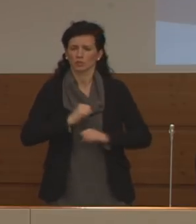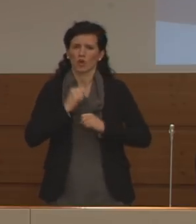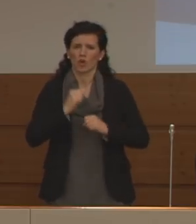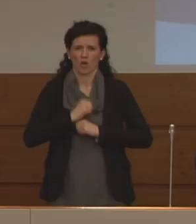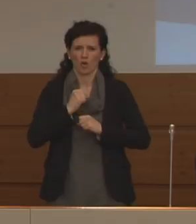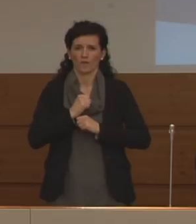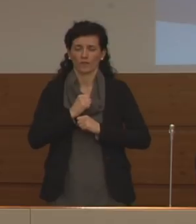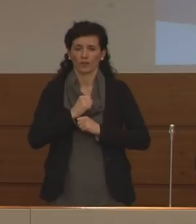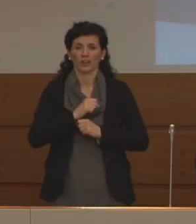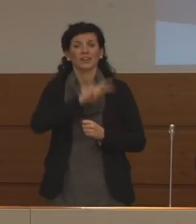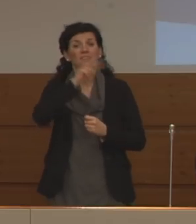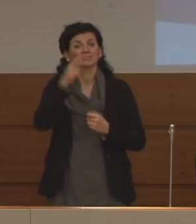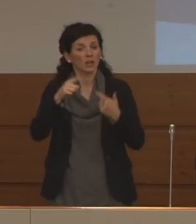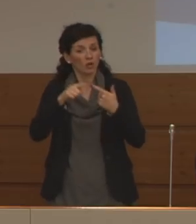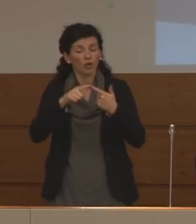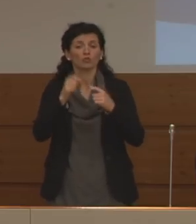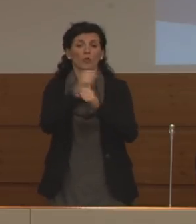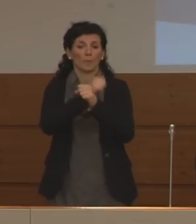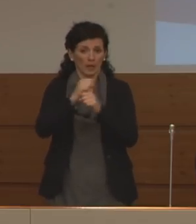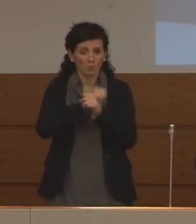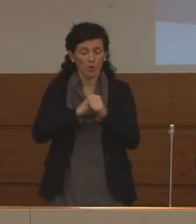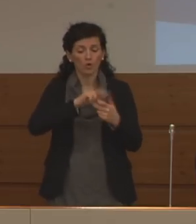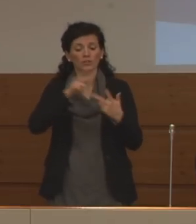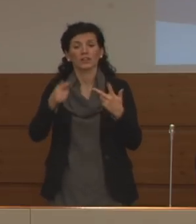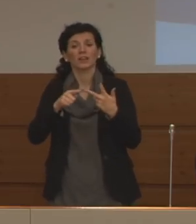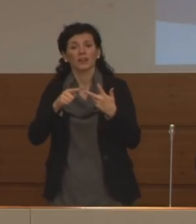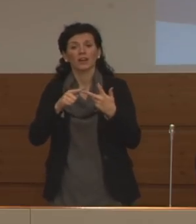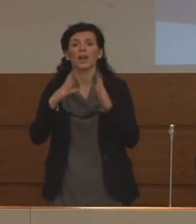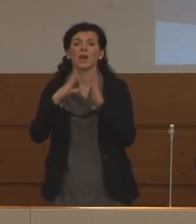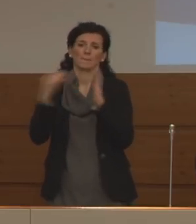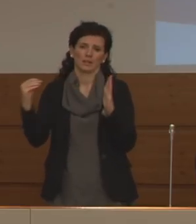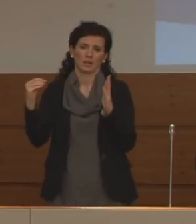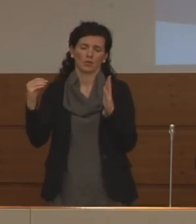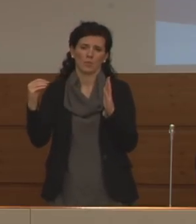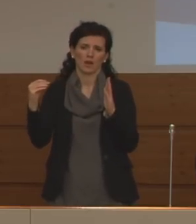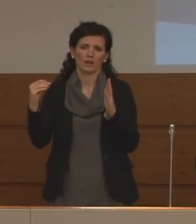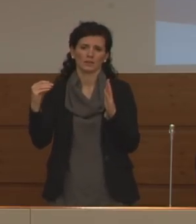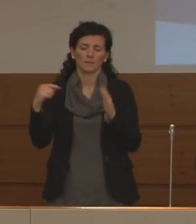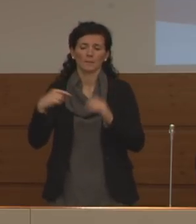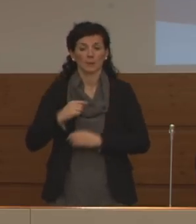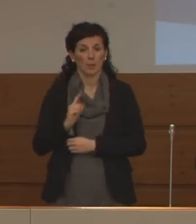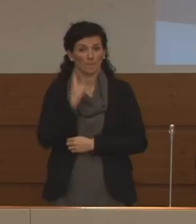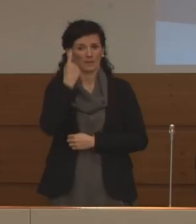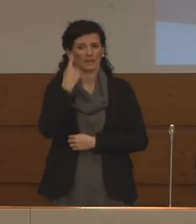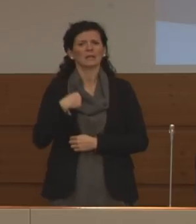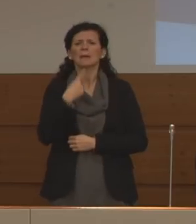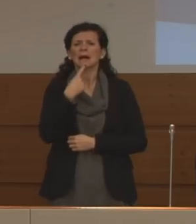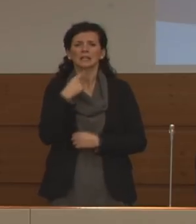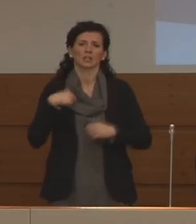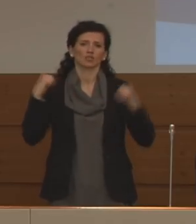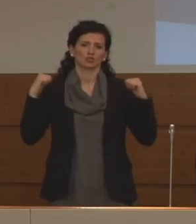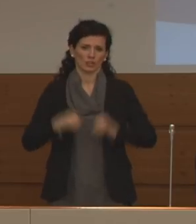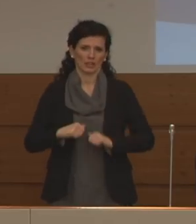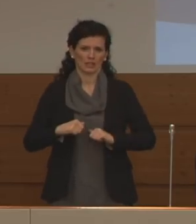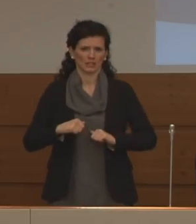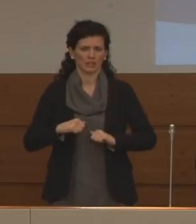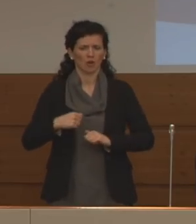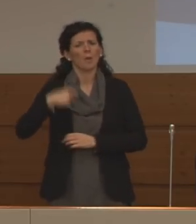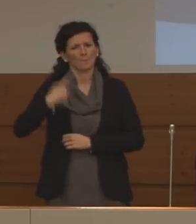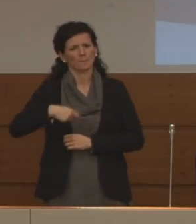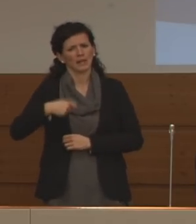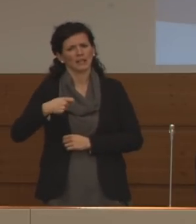e allora lo dico prima ancora da cittadino che da presidente del consiglio superiore di